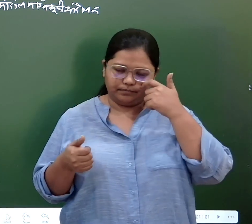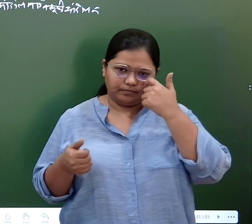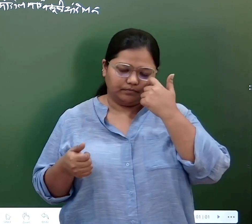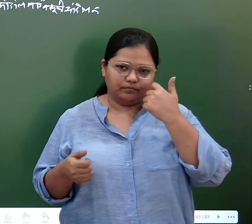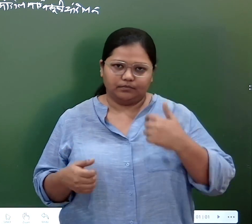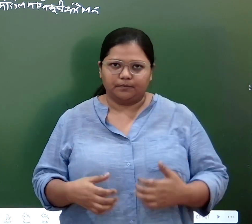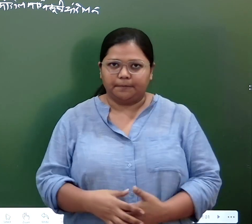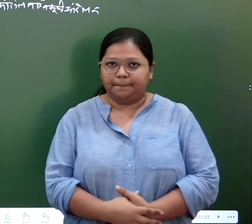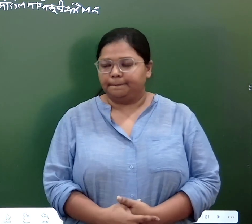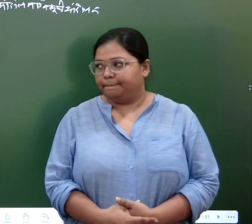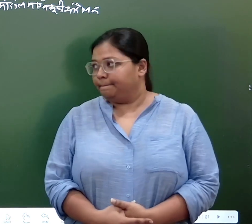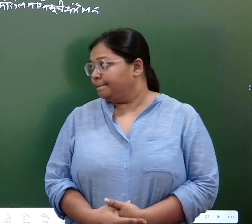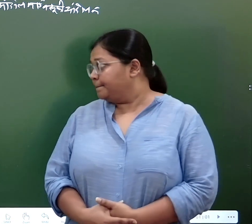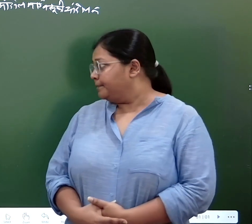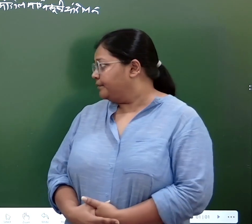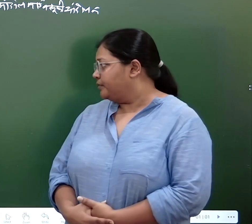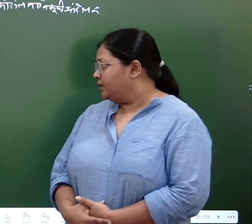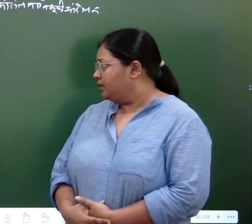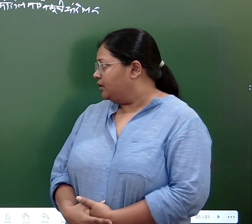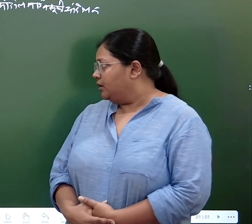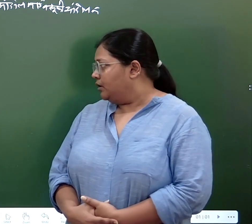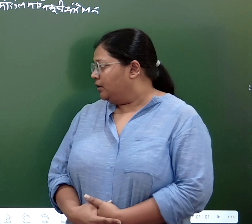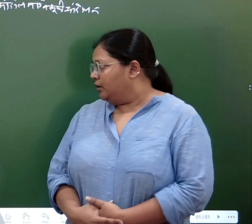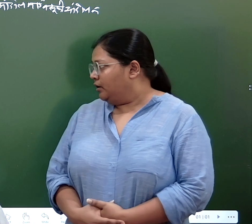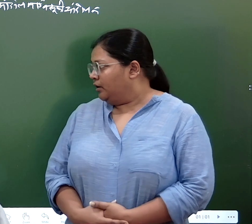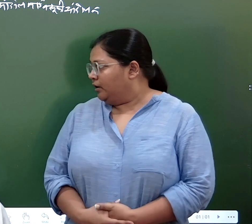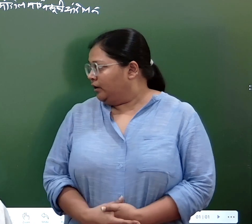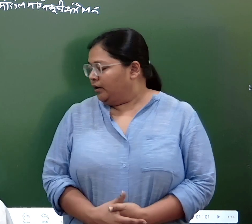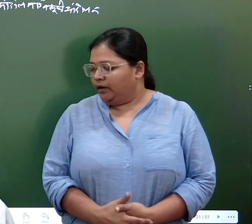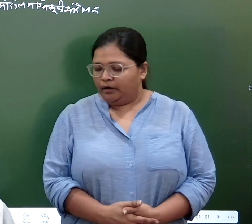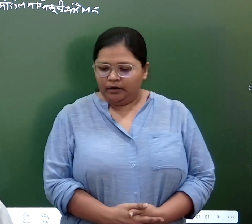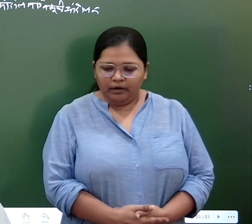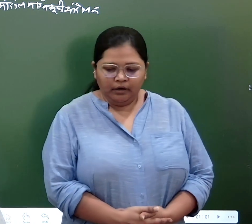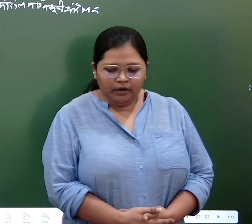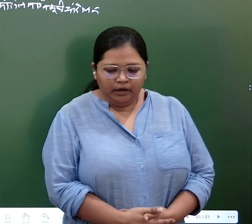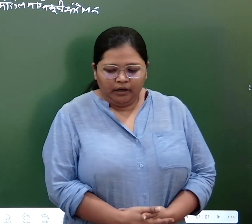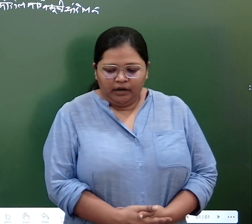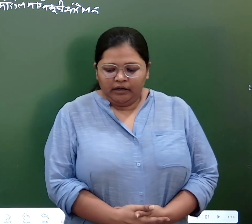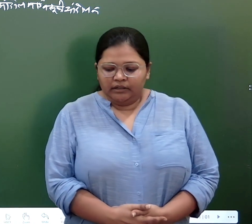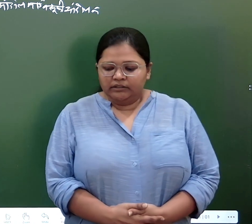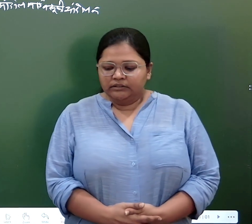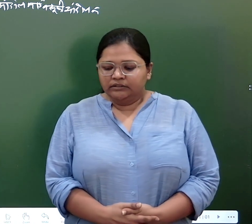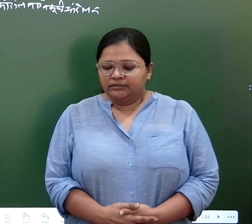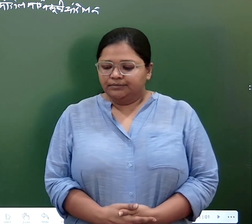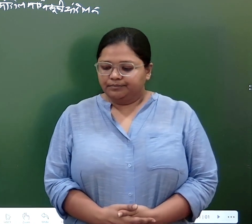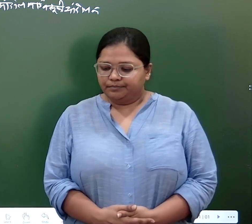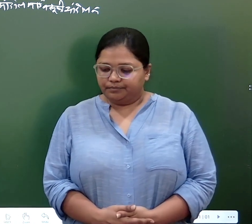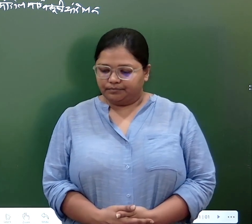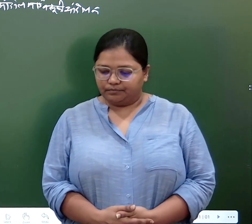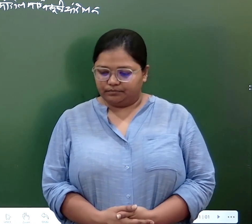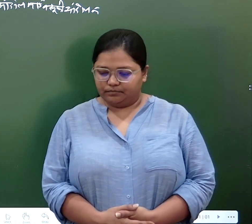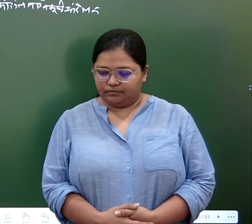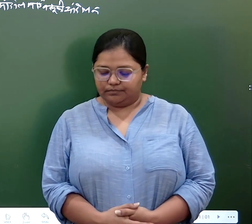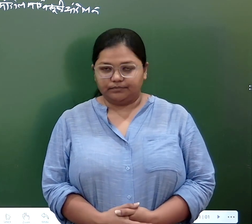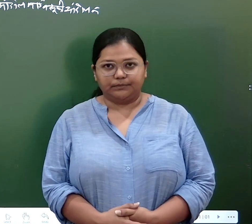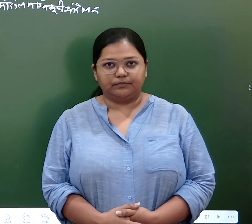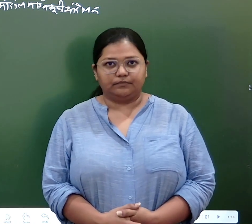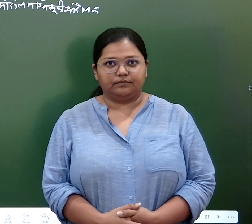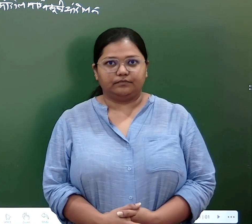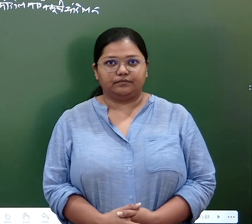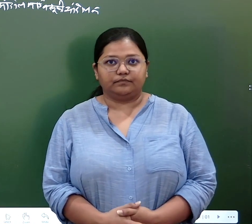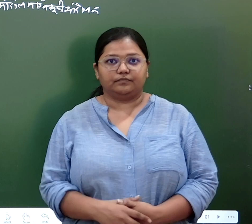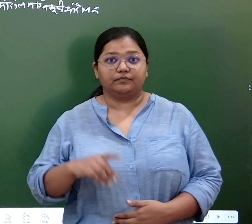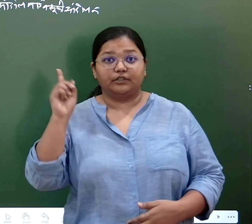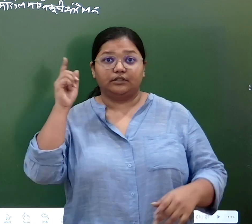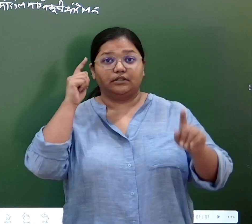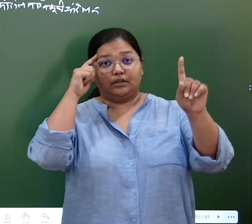आंदोलन, धर्म एवं समाज और समन्वयवादी। क्लियर हुआ भक्ति आंदोलन का उद्देश्य? समझ में आया कि ये किस